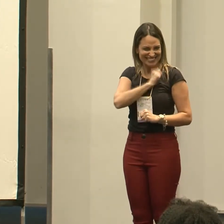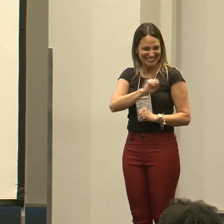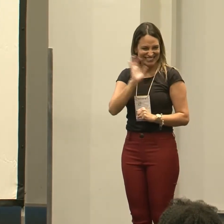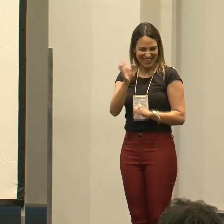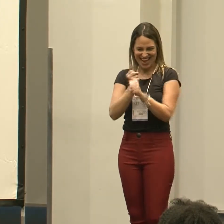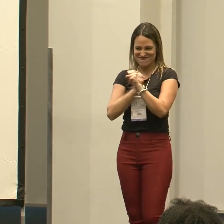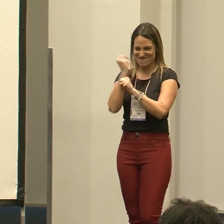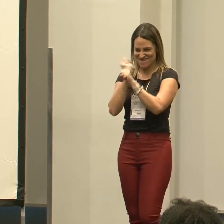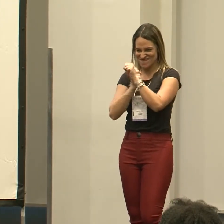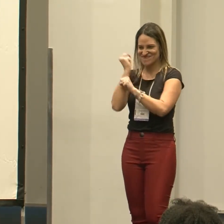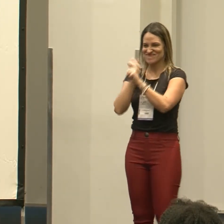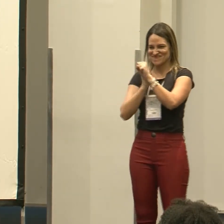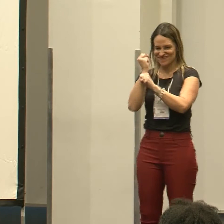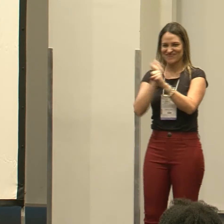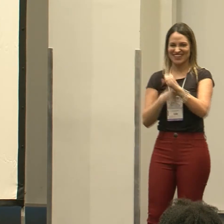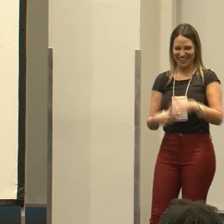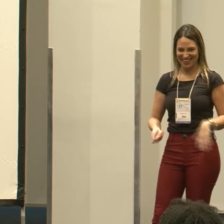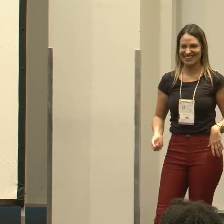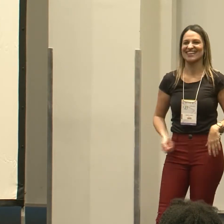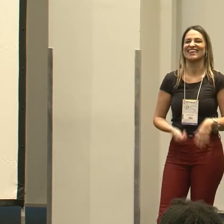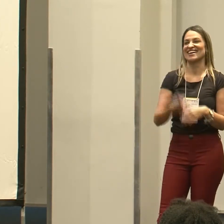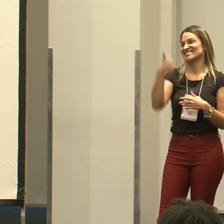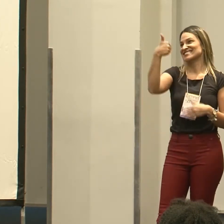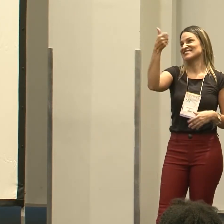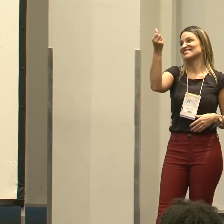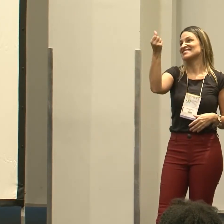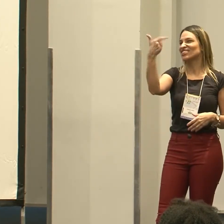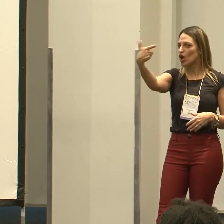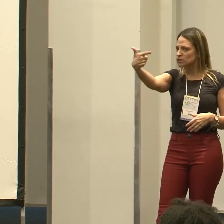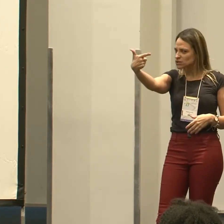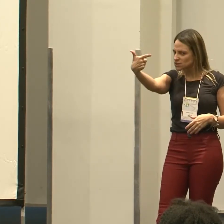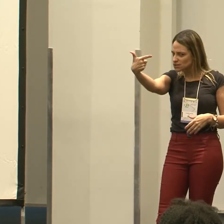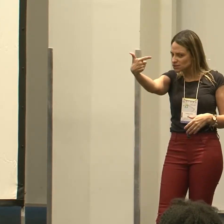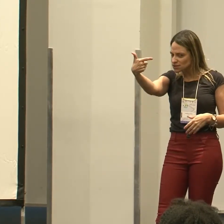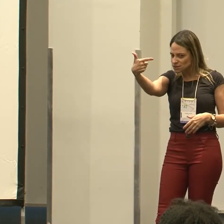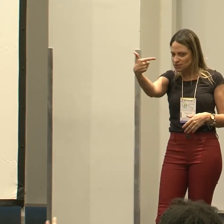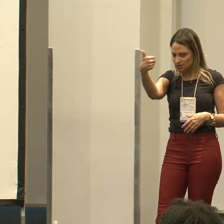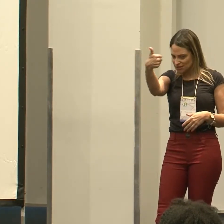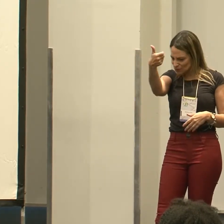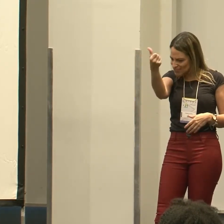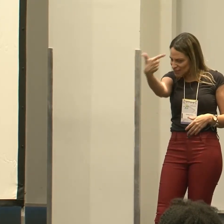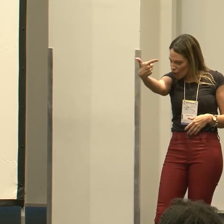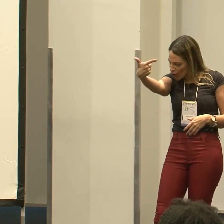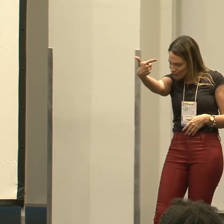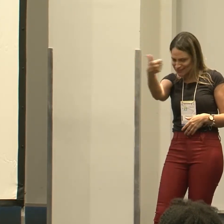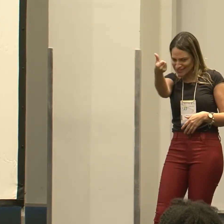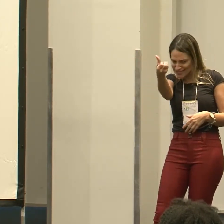criado em 1857, né, muito tempo, muitos anos, 162?